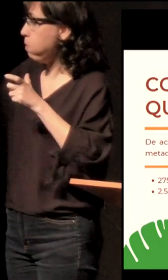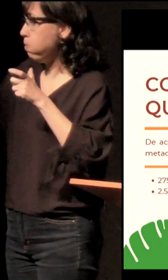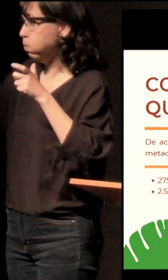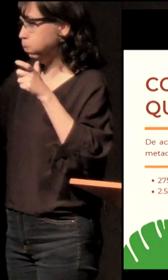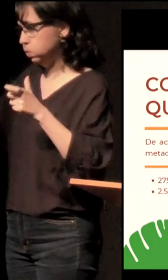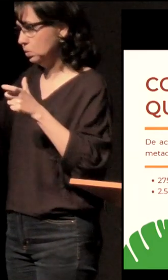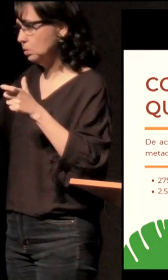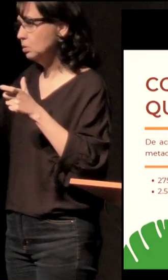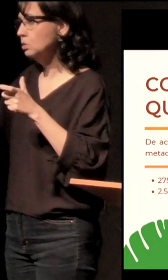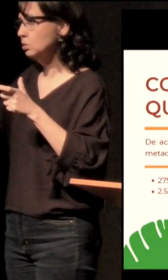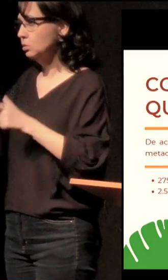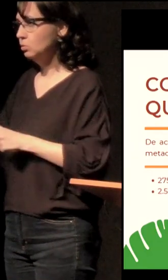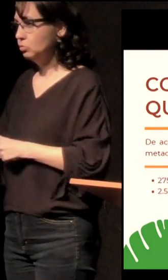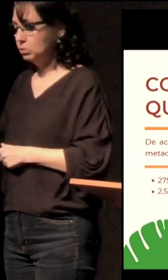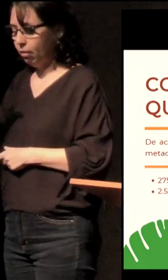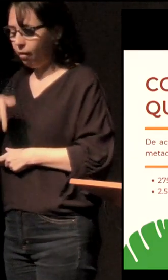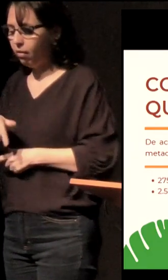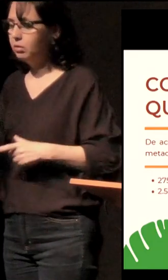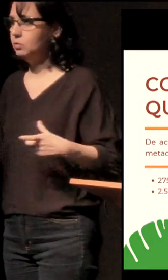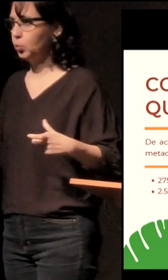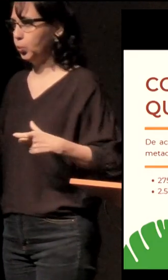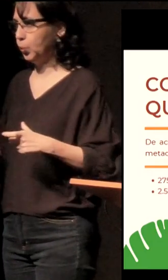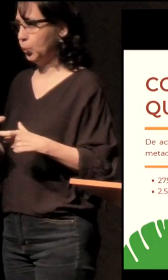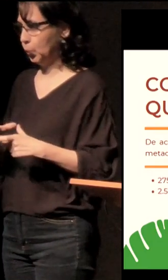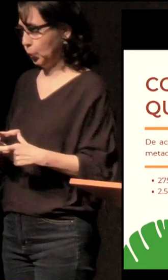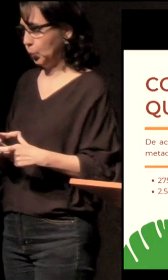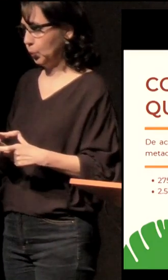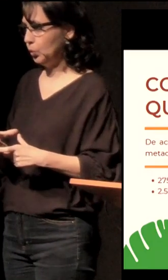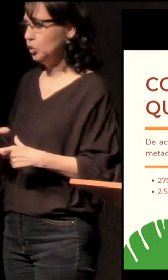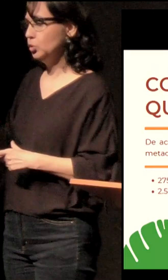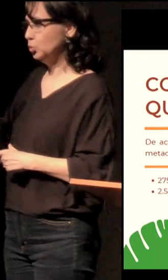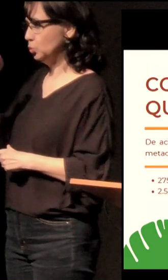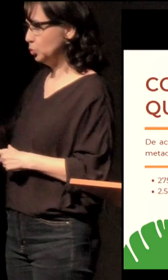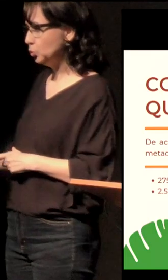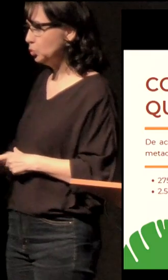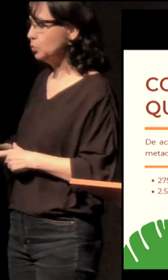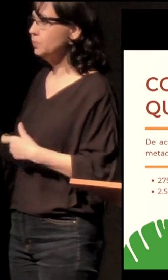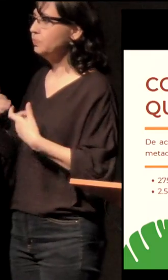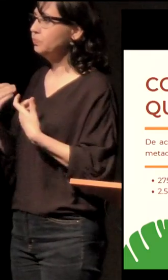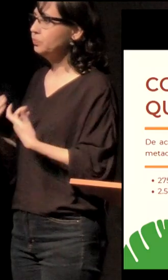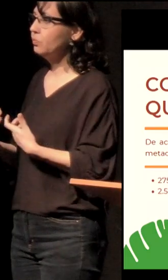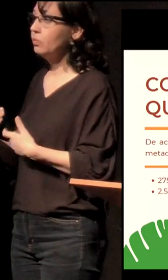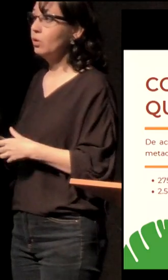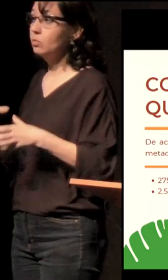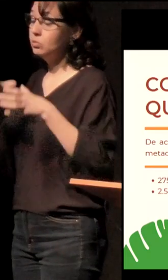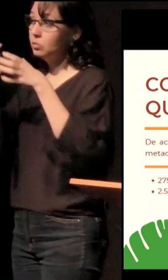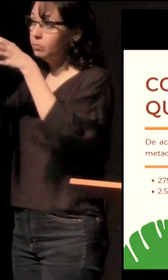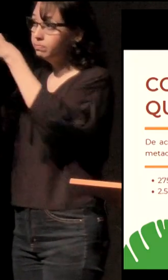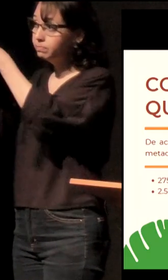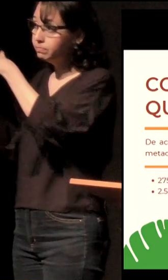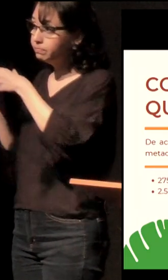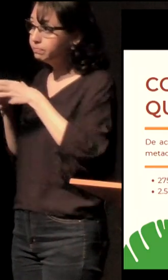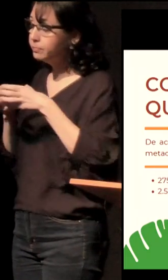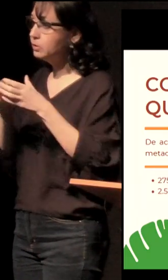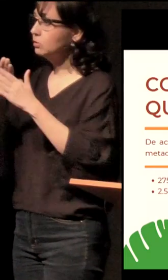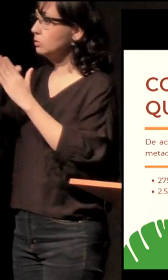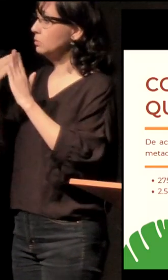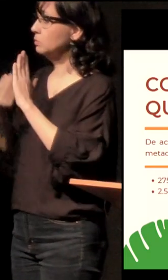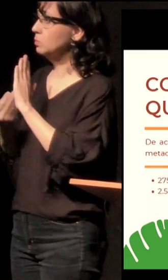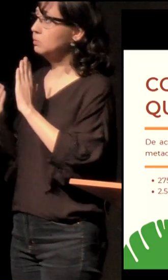275 mil estudantes né é quilombolas no Brasil inteiro né e mais de